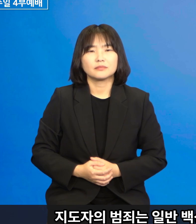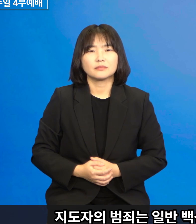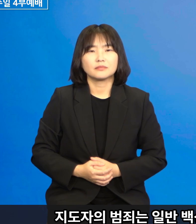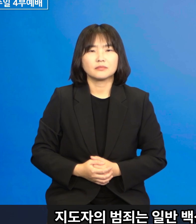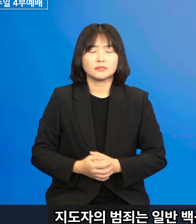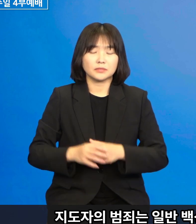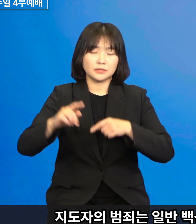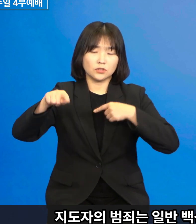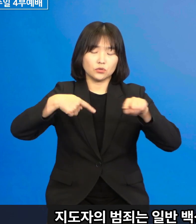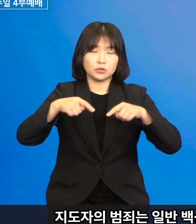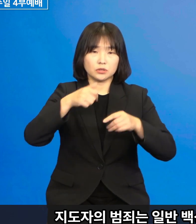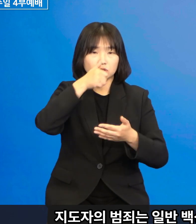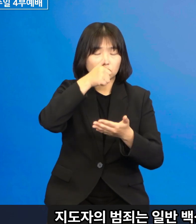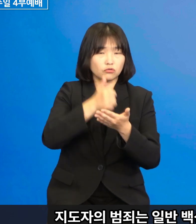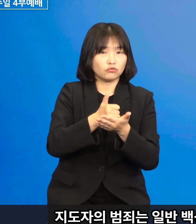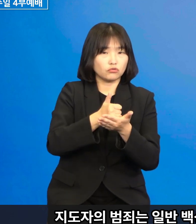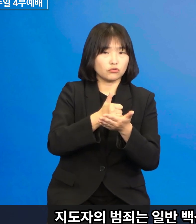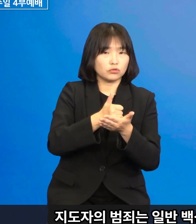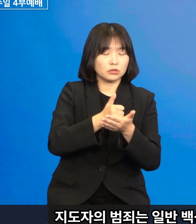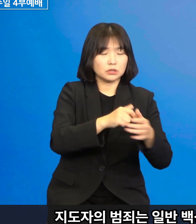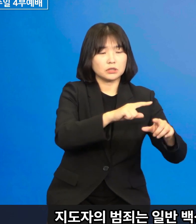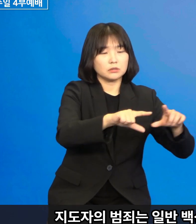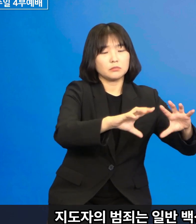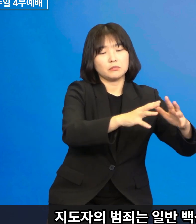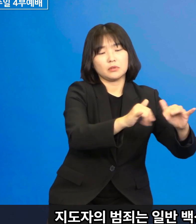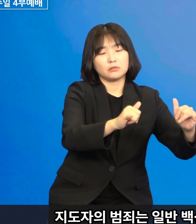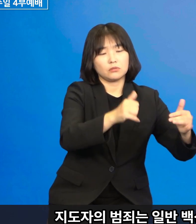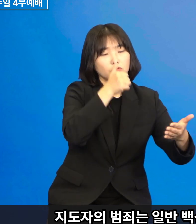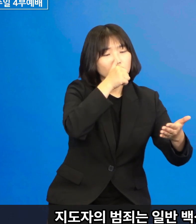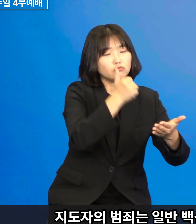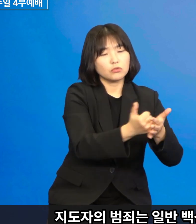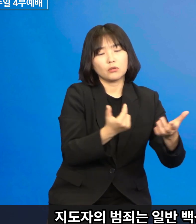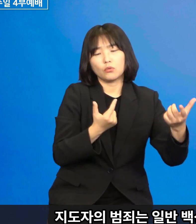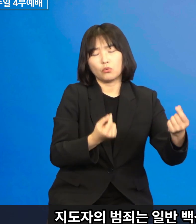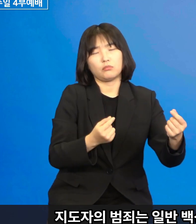지도자의 범죄는 일반 백성의 범죄와 다 같지 않습니다.